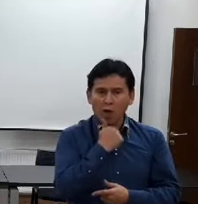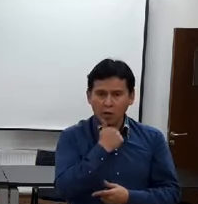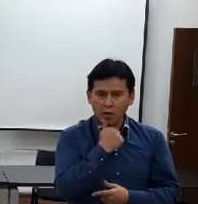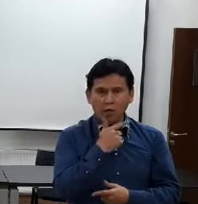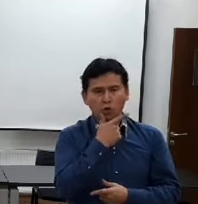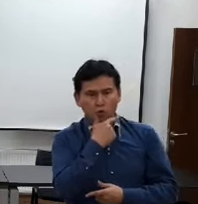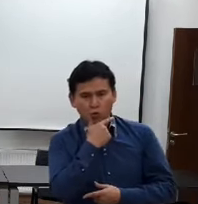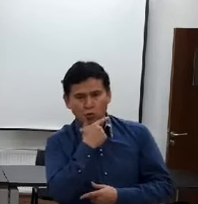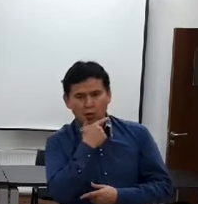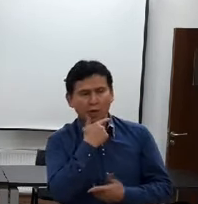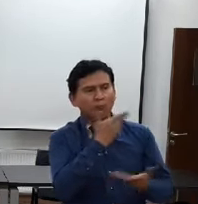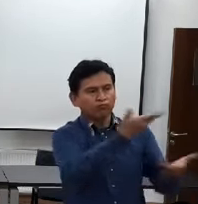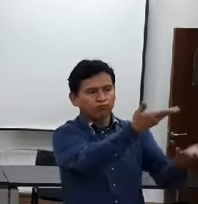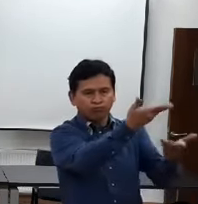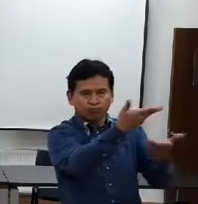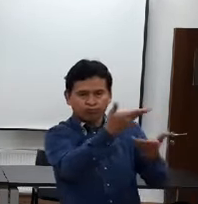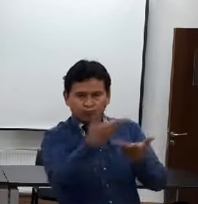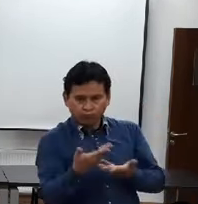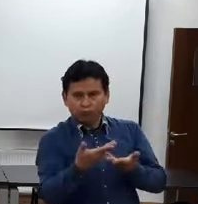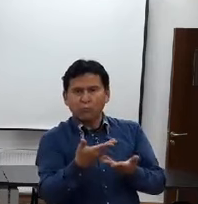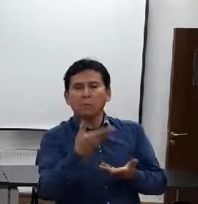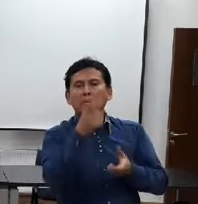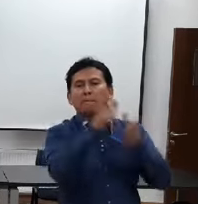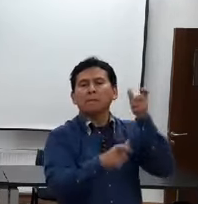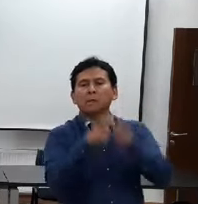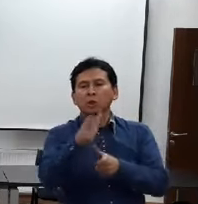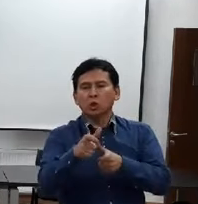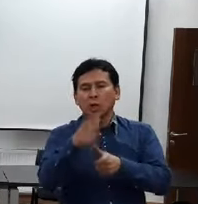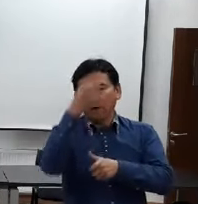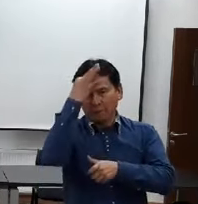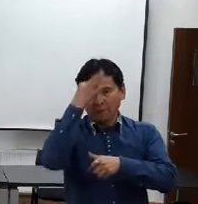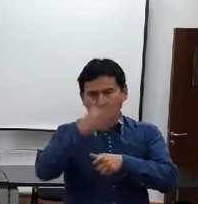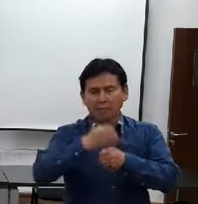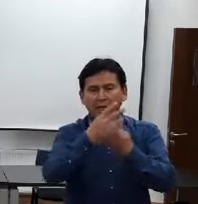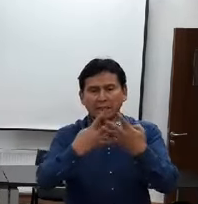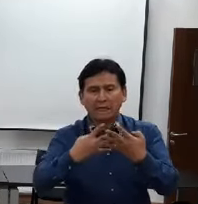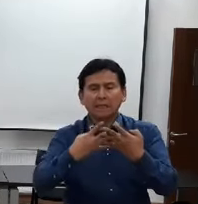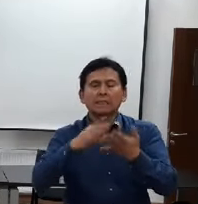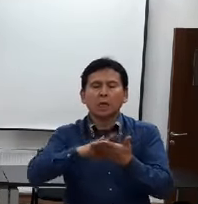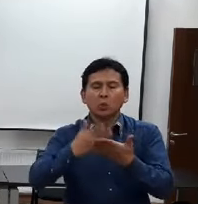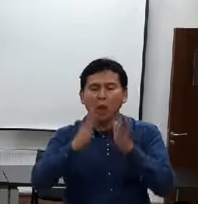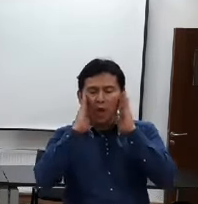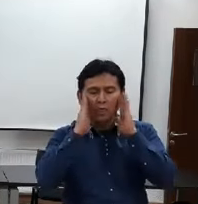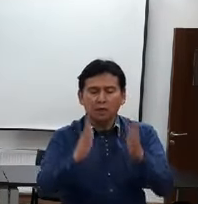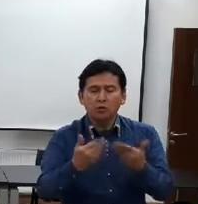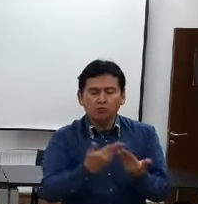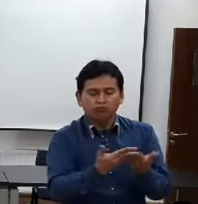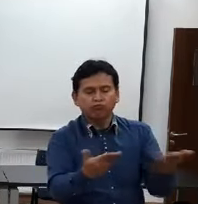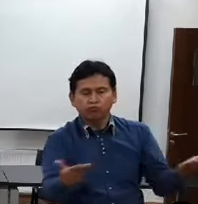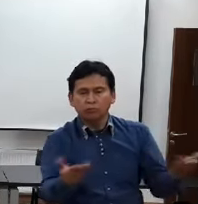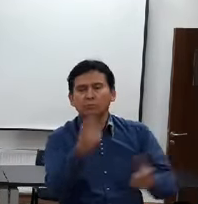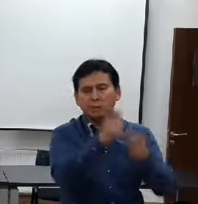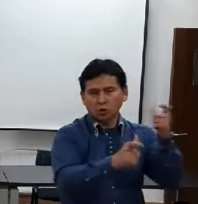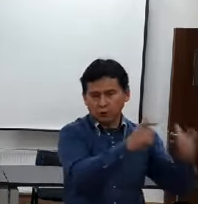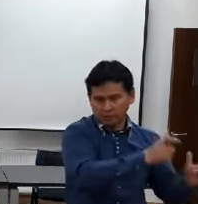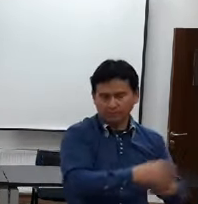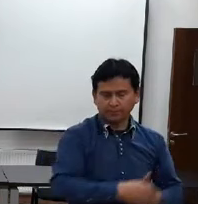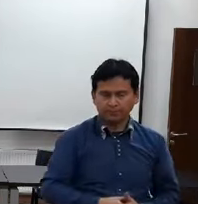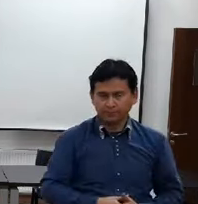recibir en el momento que nuestro país necesite de nuestra red de salud regional a disposición de nuestro país.